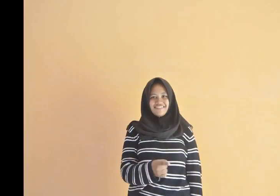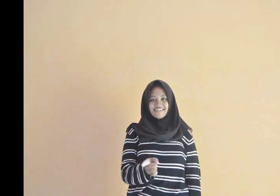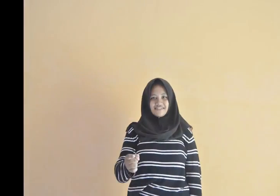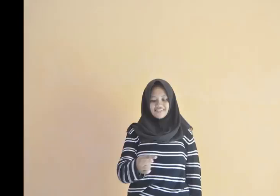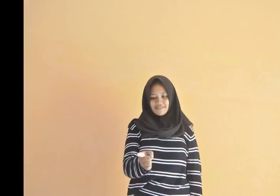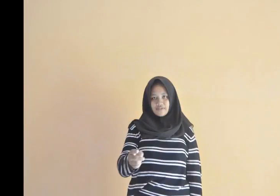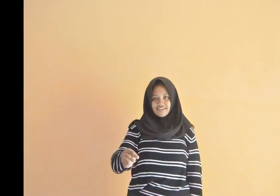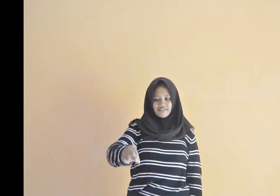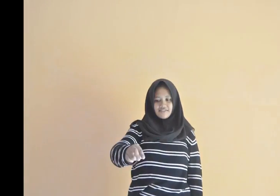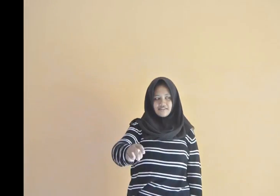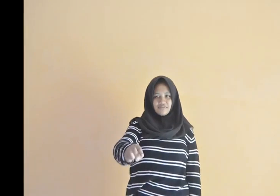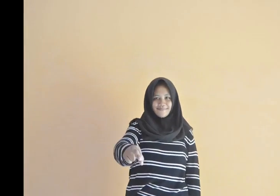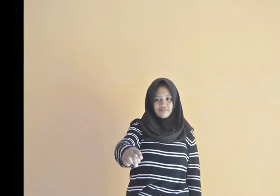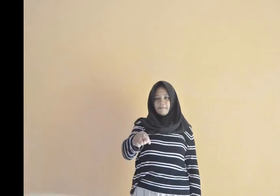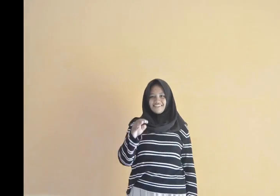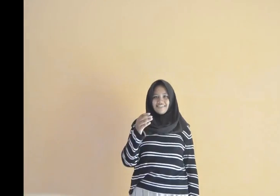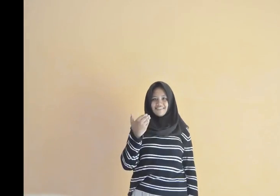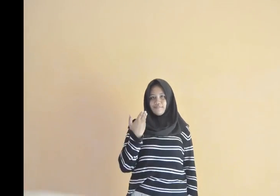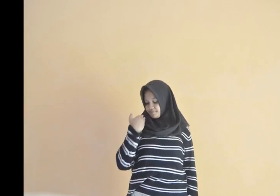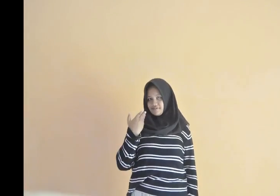sebentar akan pergi.